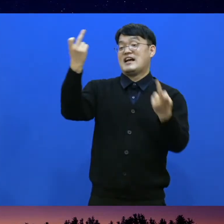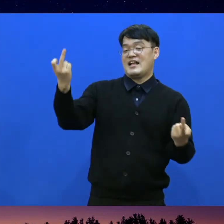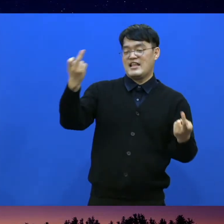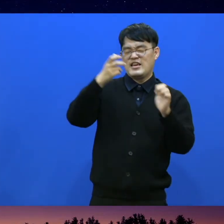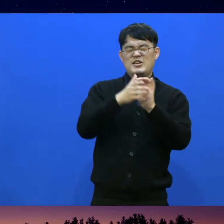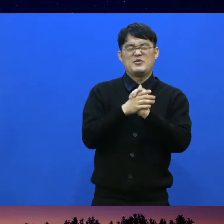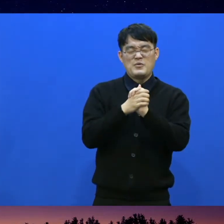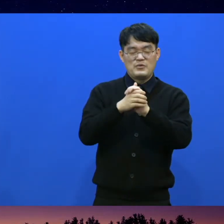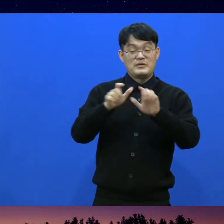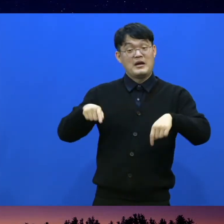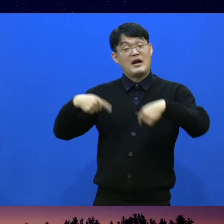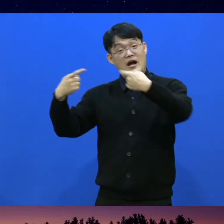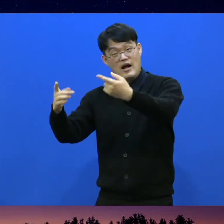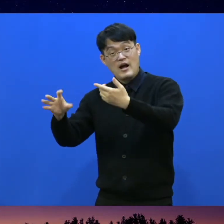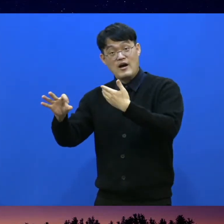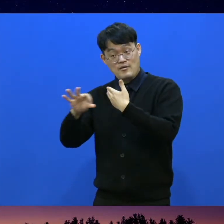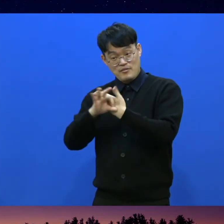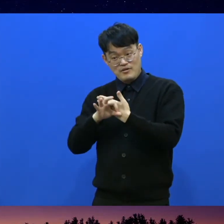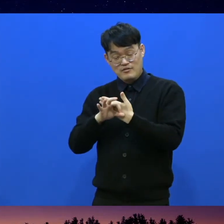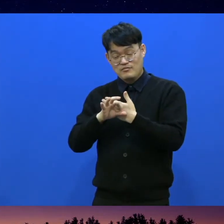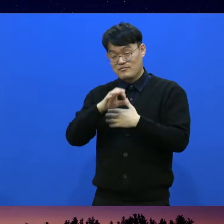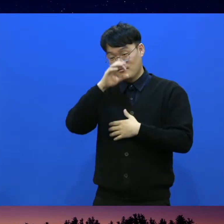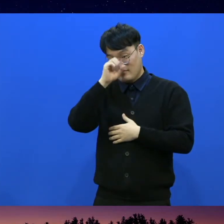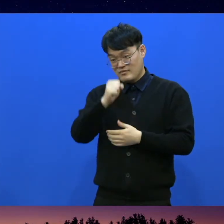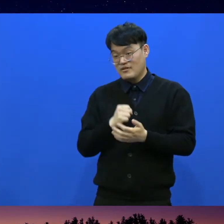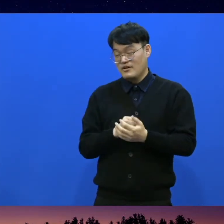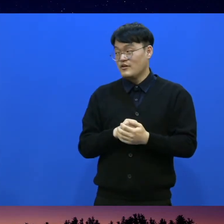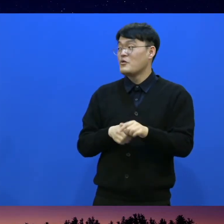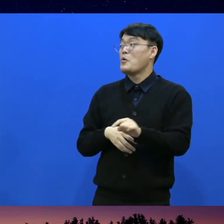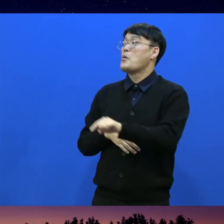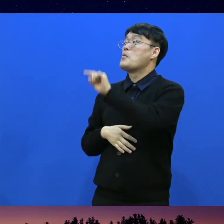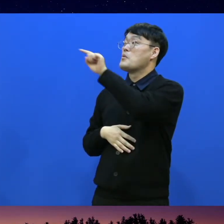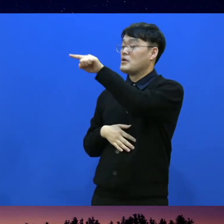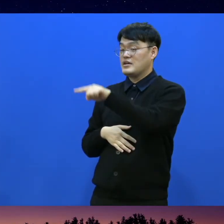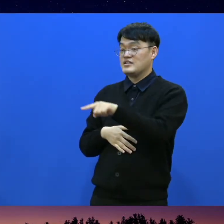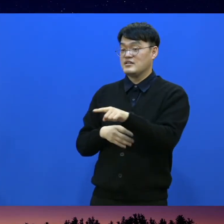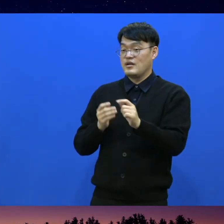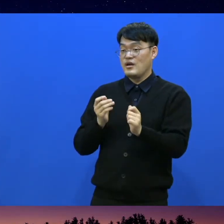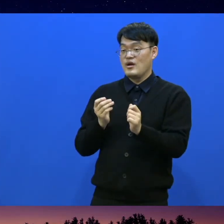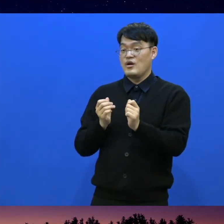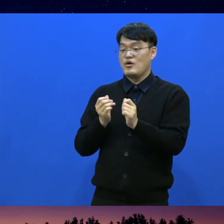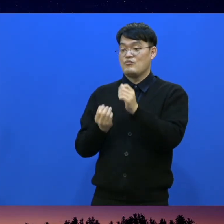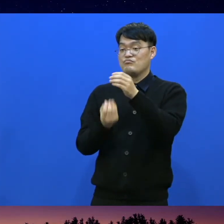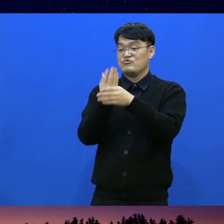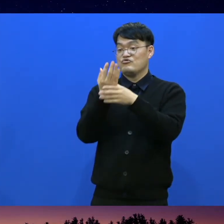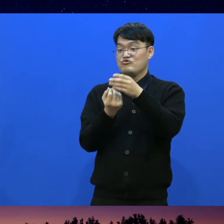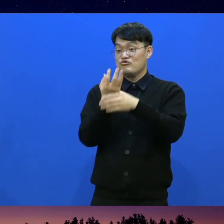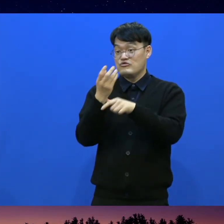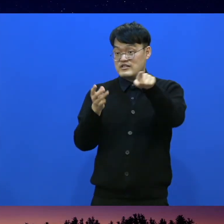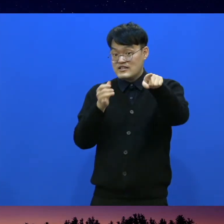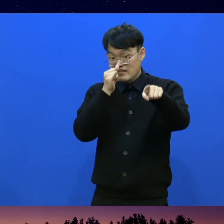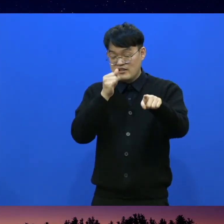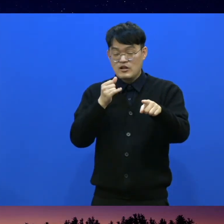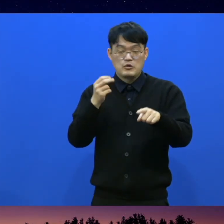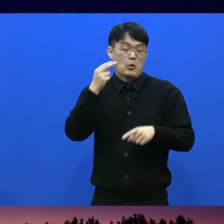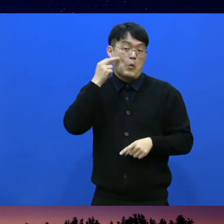좀 보이죠. 우리 마당에 소나무가 좀 있습니다. 뽑으면 내가 다시 심을 테니까 뽑으세요.